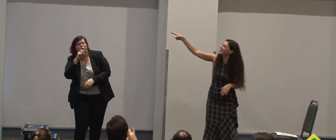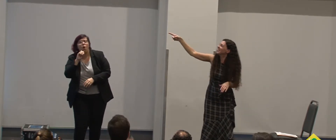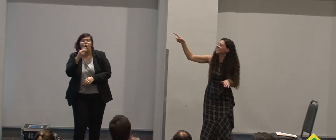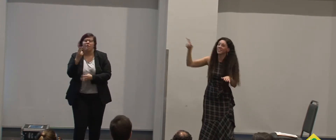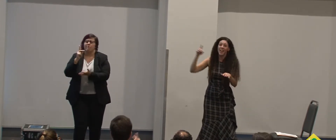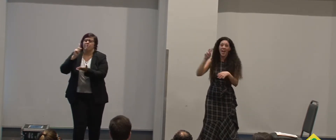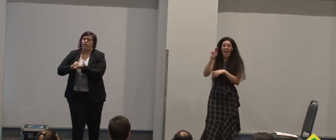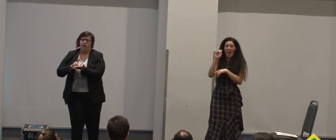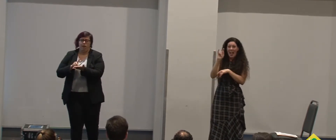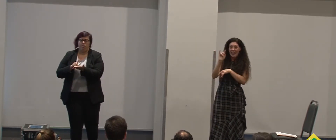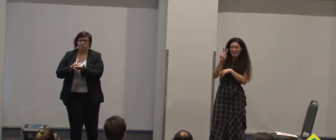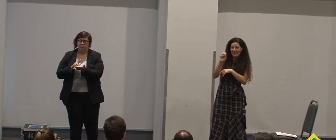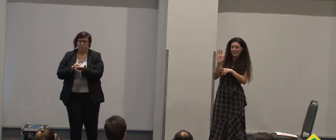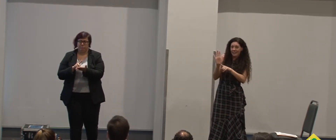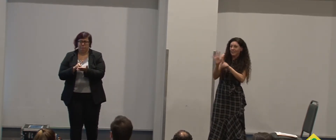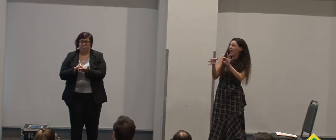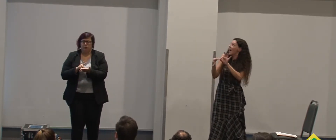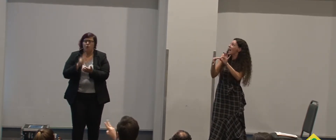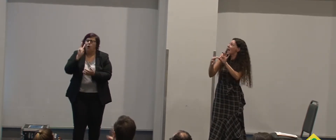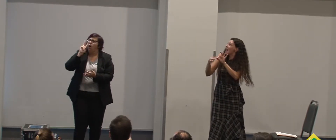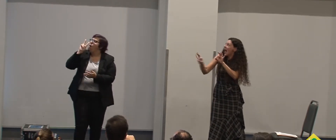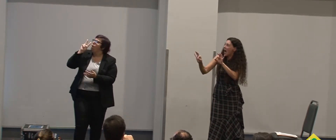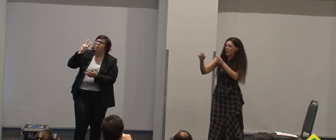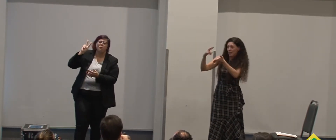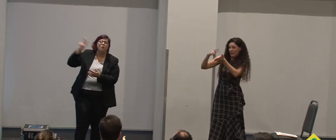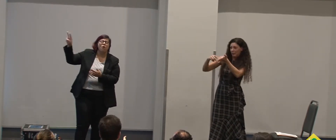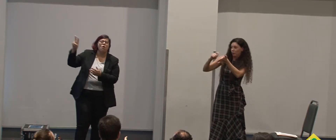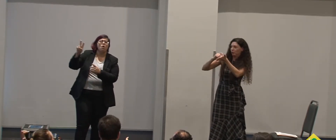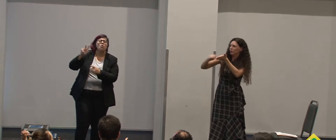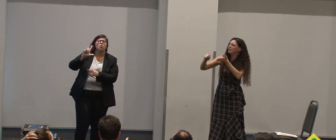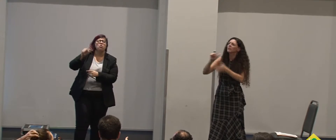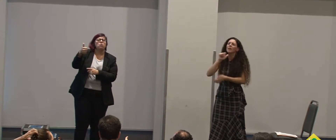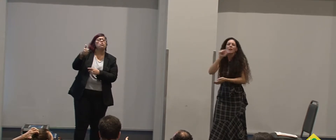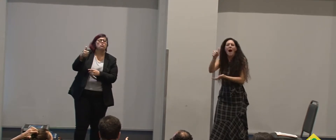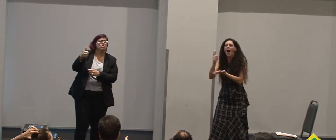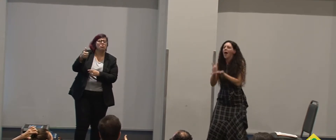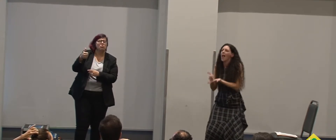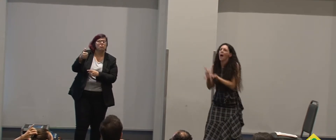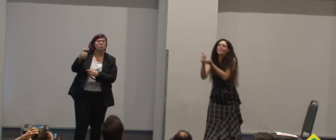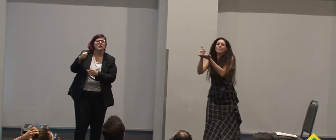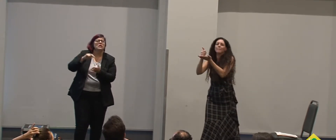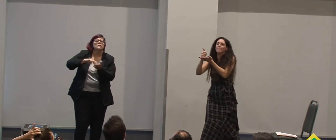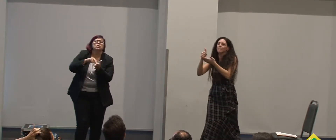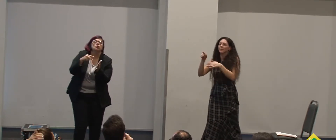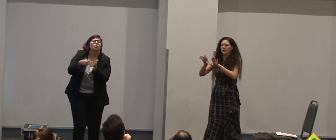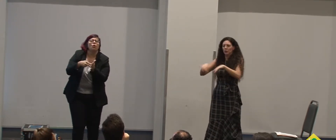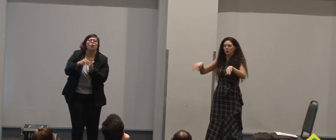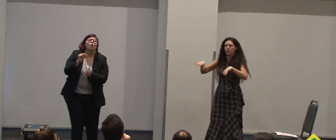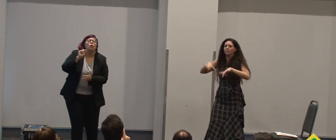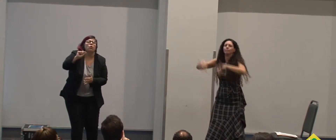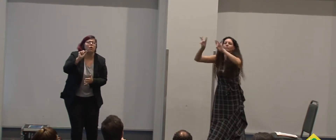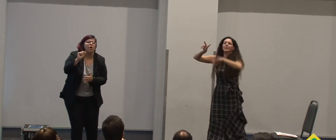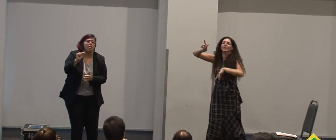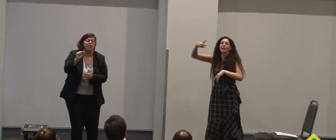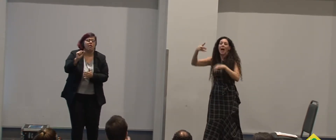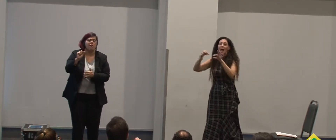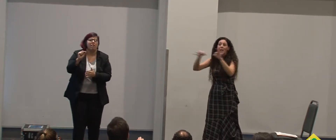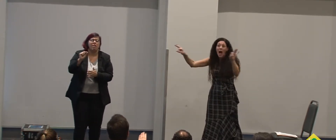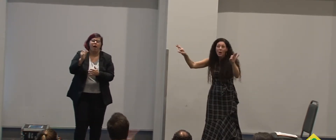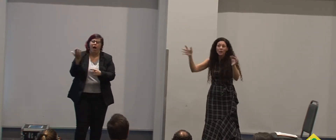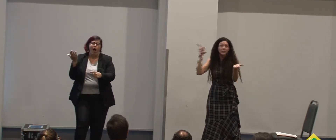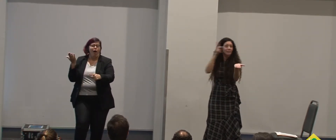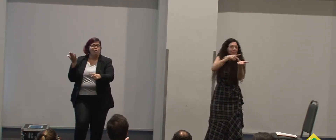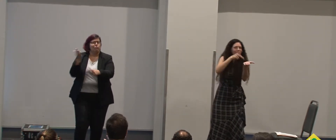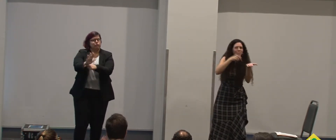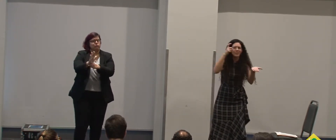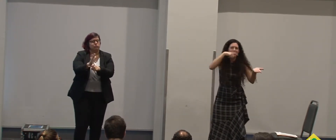E eu gostaria de mostrar, isso é mentira ou verdade? Vejam essa frase. L1 significa